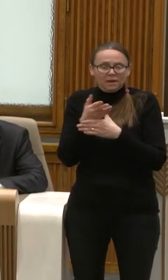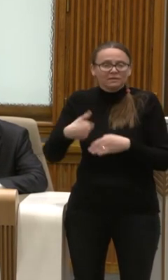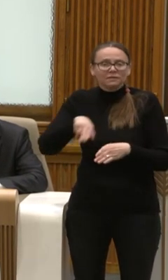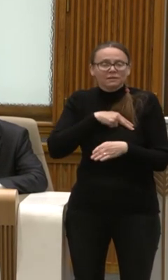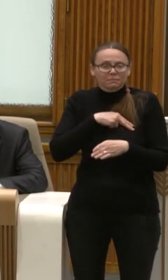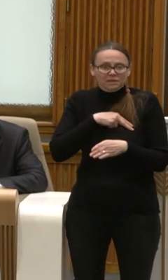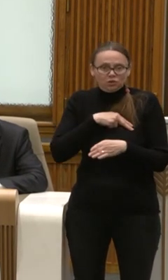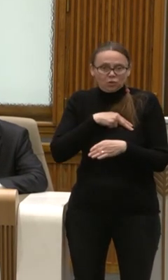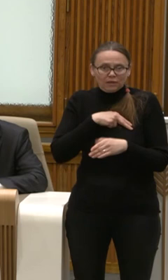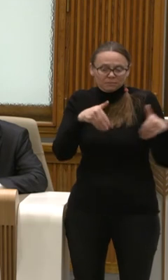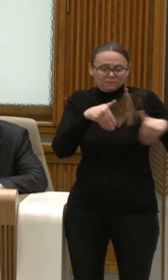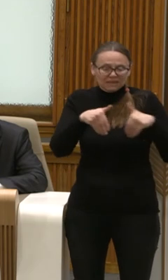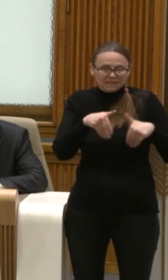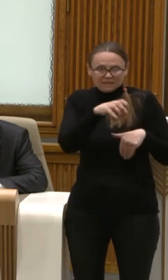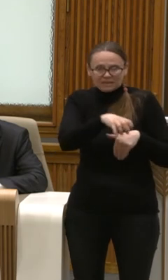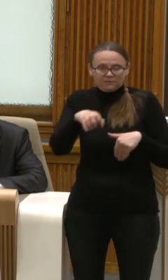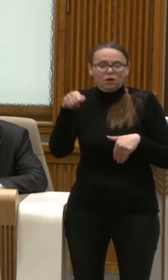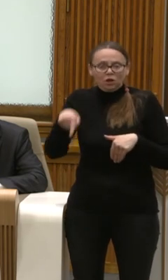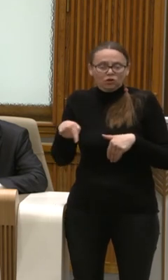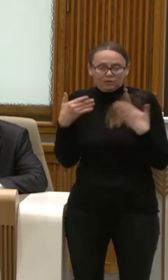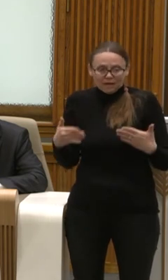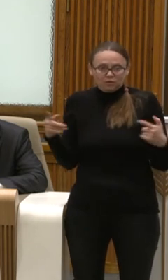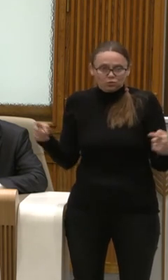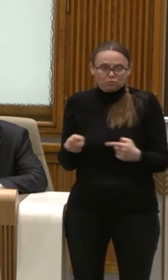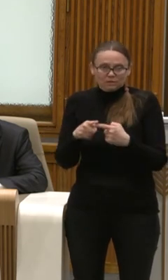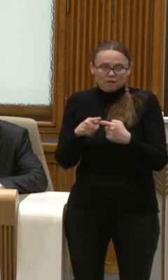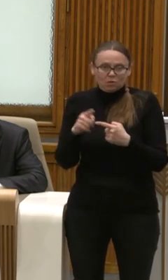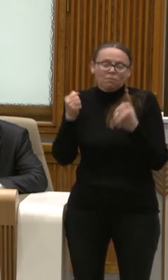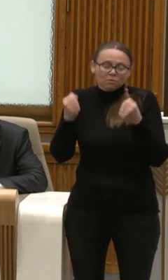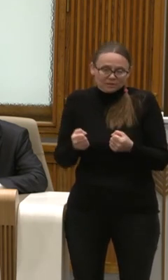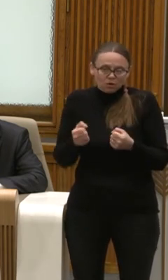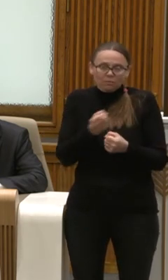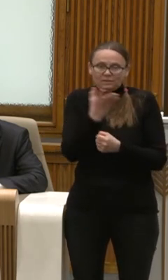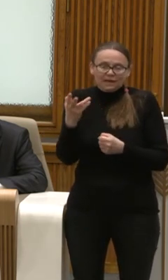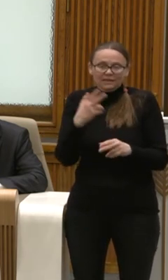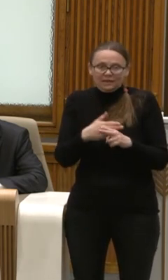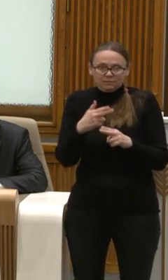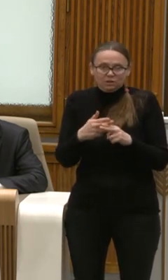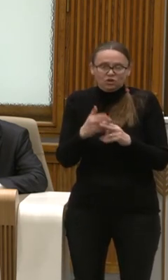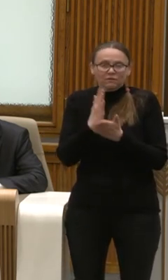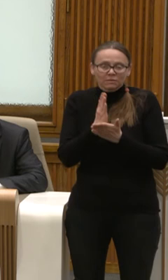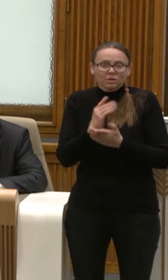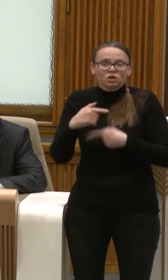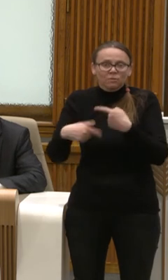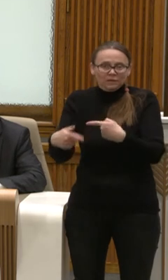pristojnimi ministrstvi in to danes postavljamo in z nekaterimi državami pa že